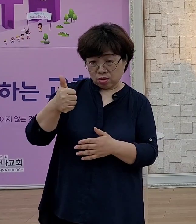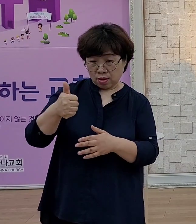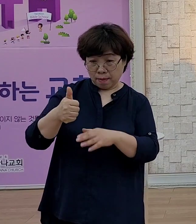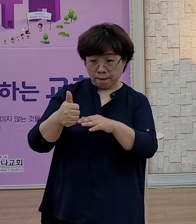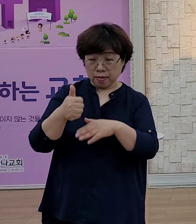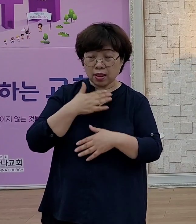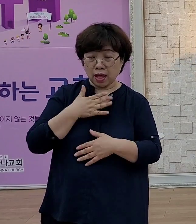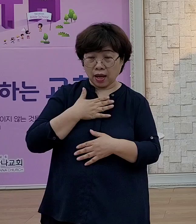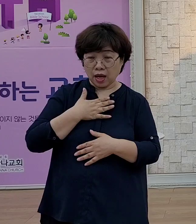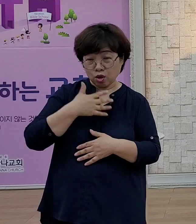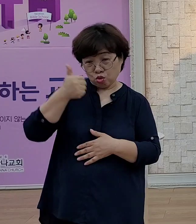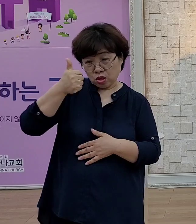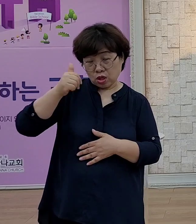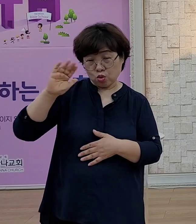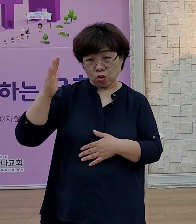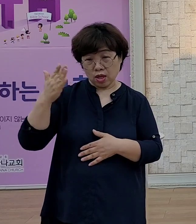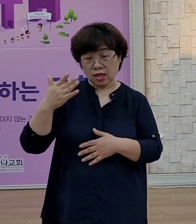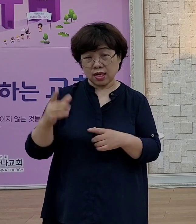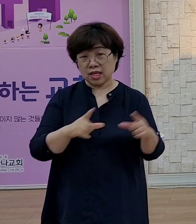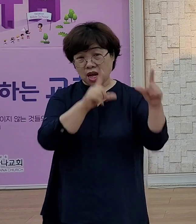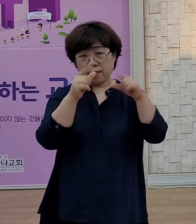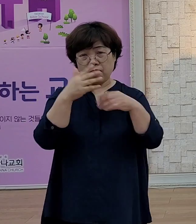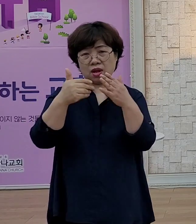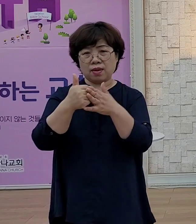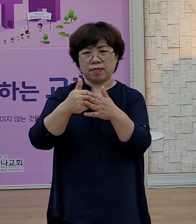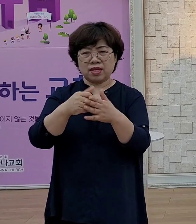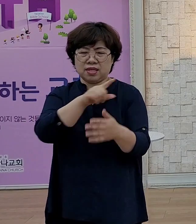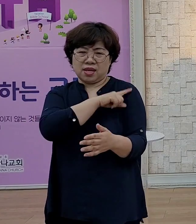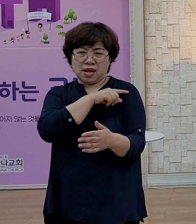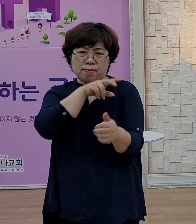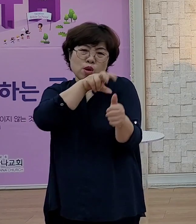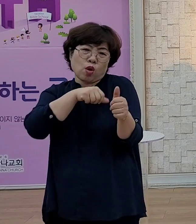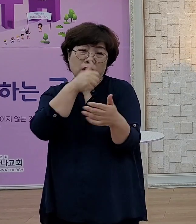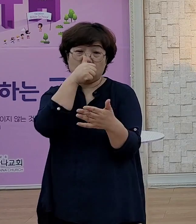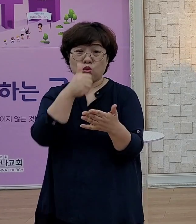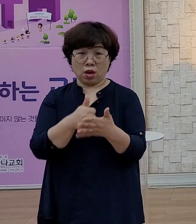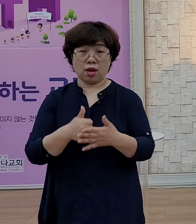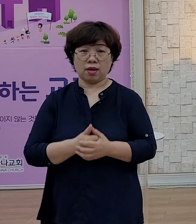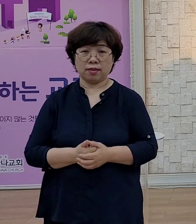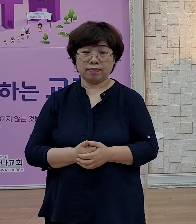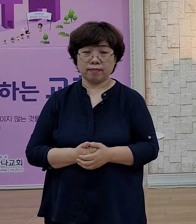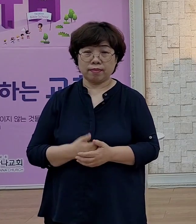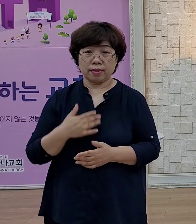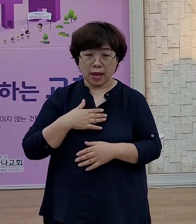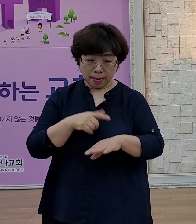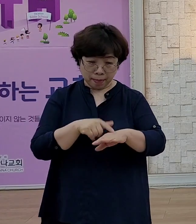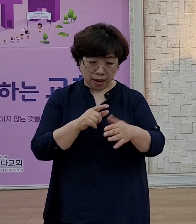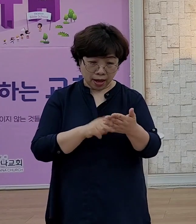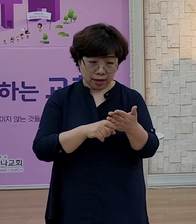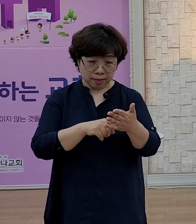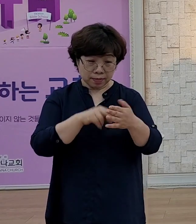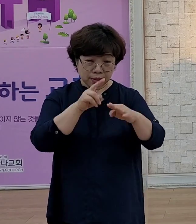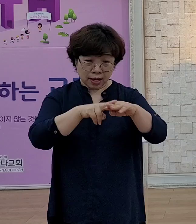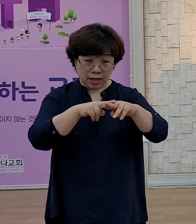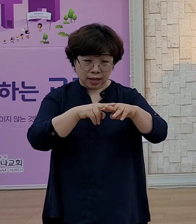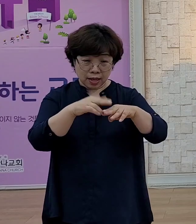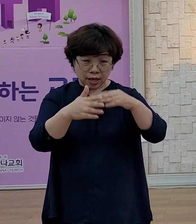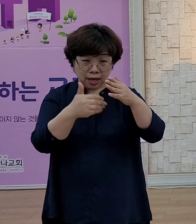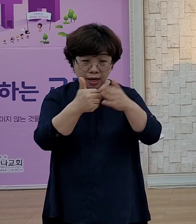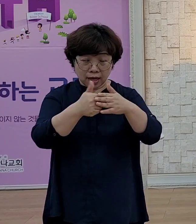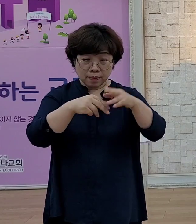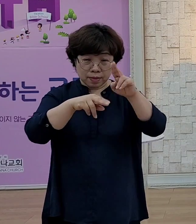여러분, 그런데 이 우리 마음의 이 보좌에서 하나님을 밀어내고 내가 주인이